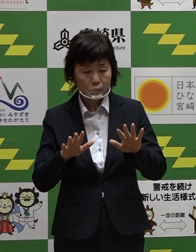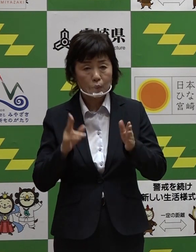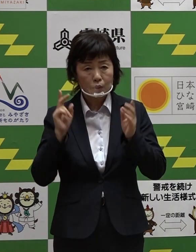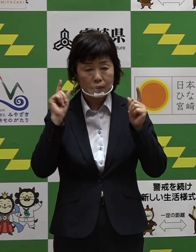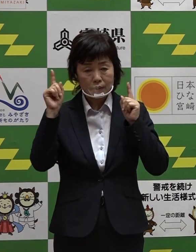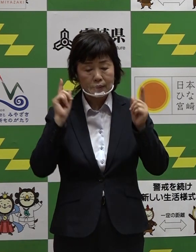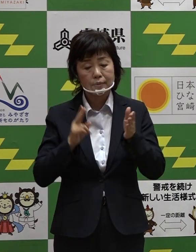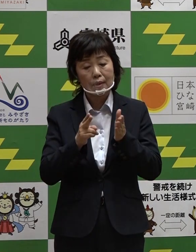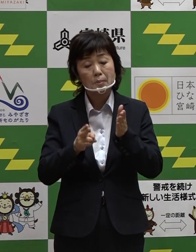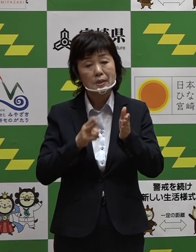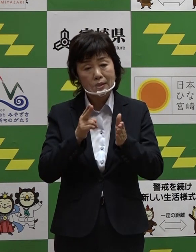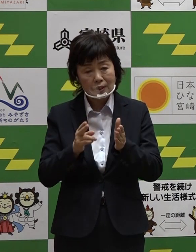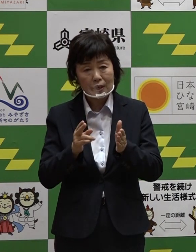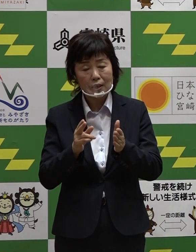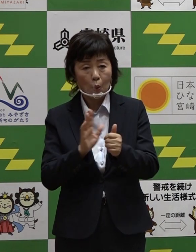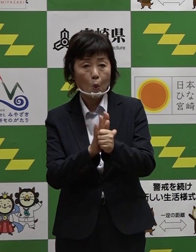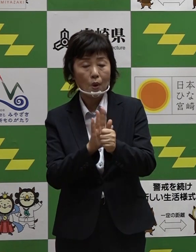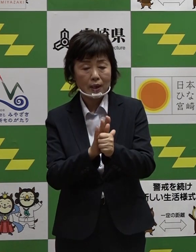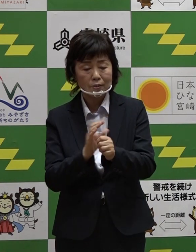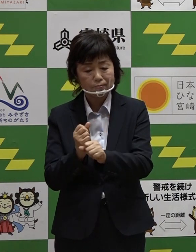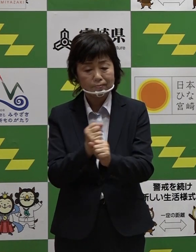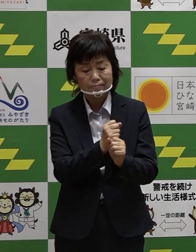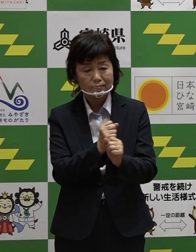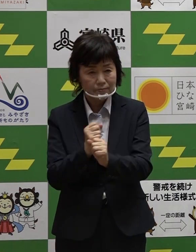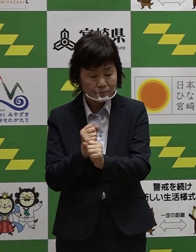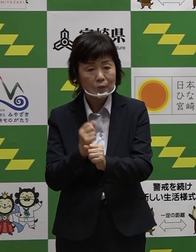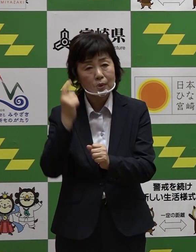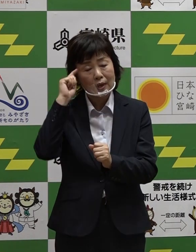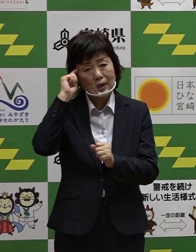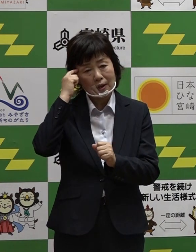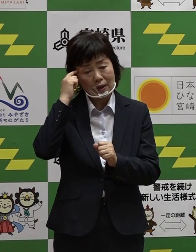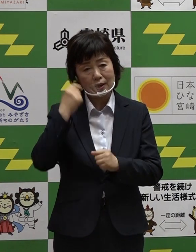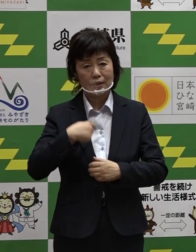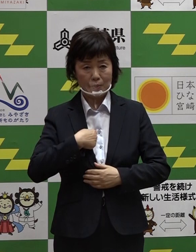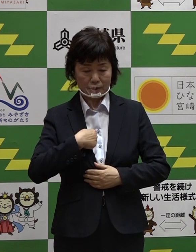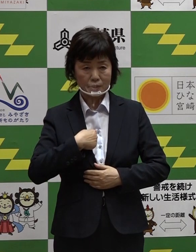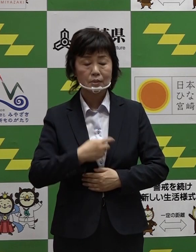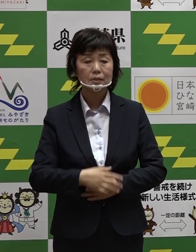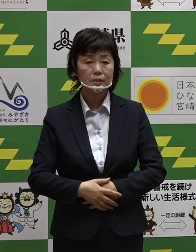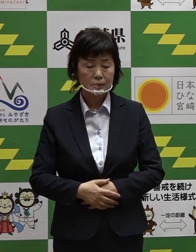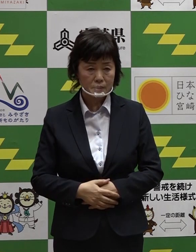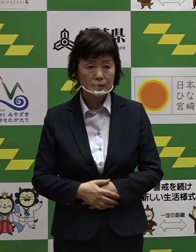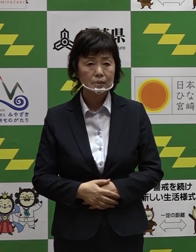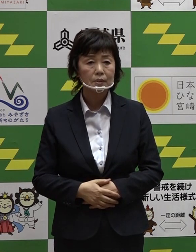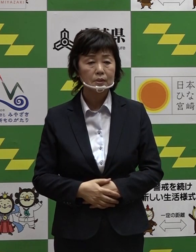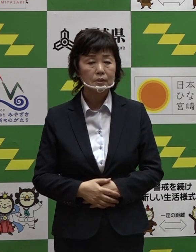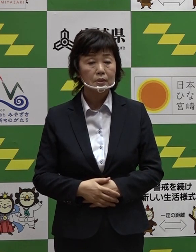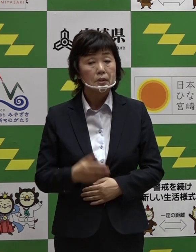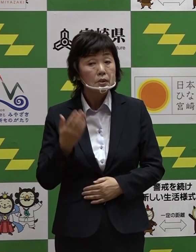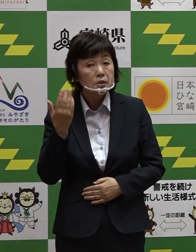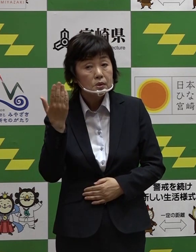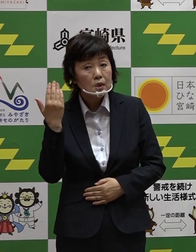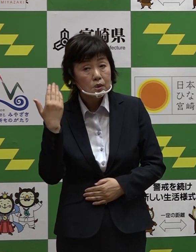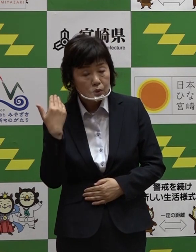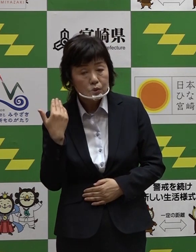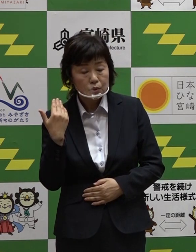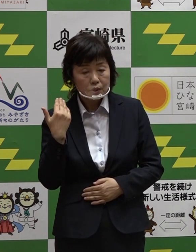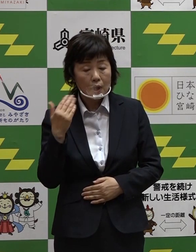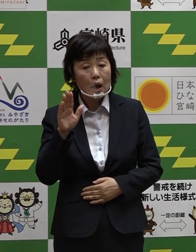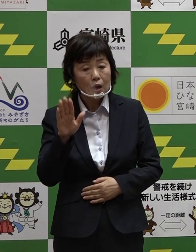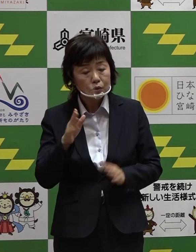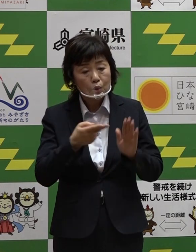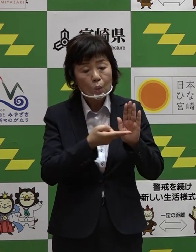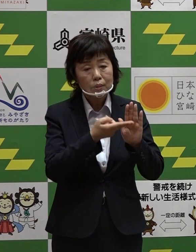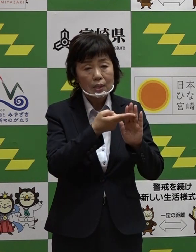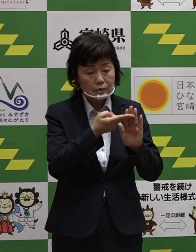ペーンによりそれを後押しをしていきたいというふうに考えております。それから先日あるホテルで確認を